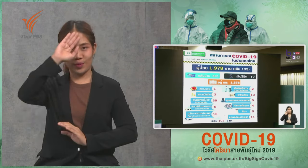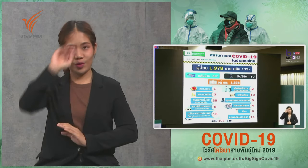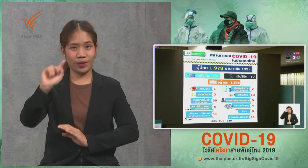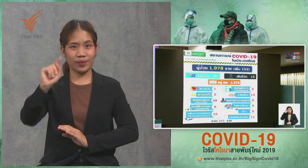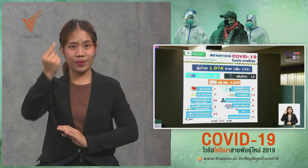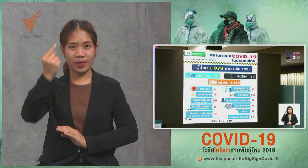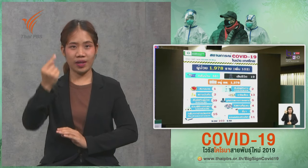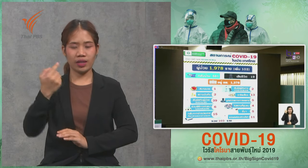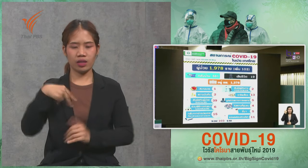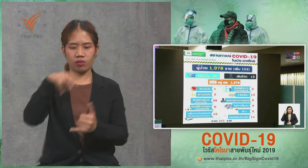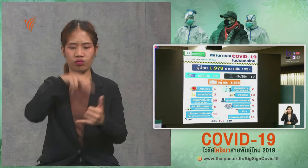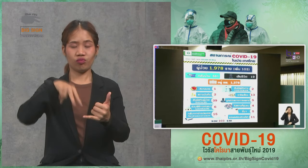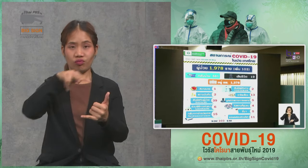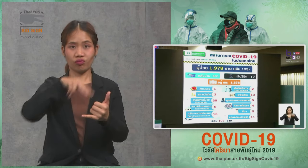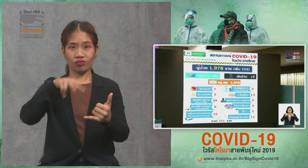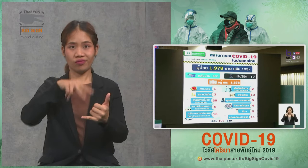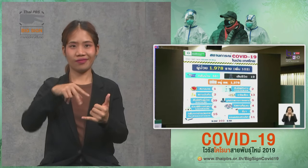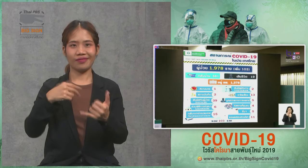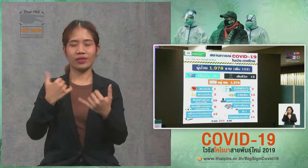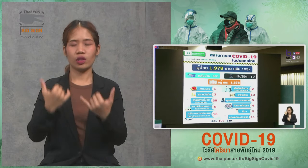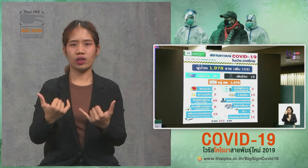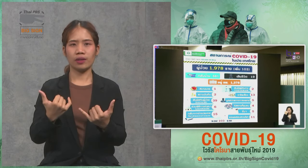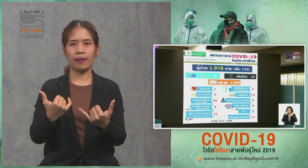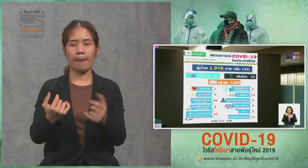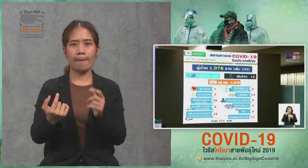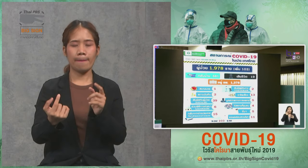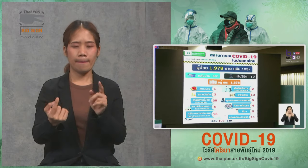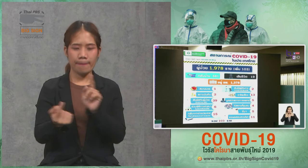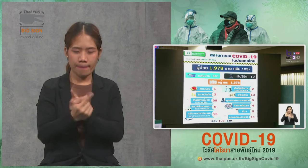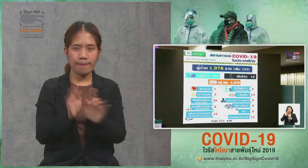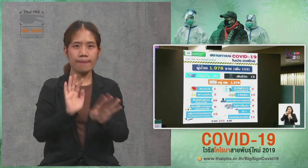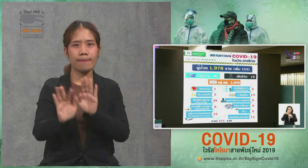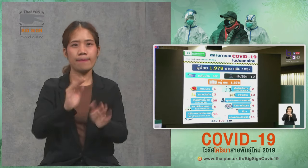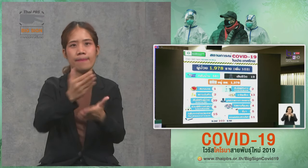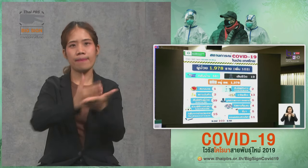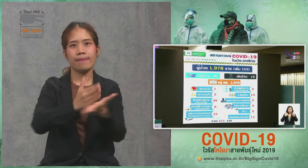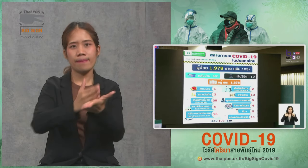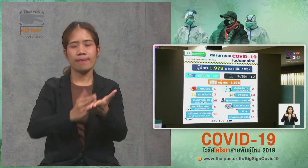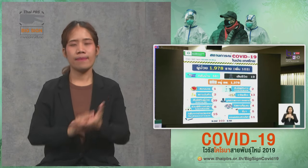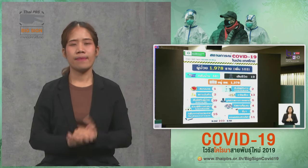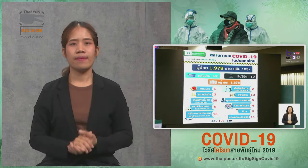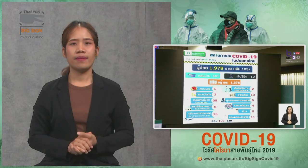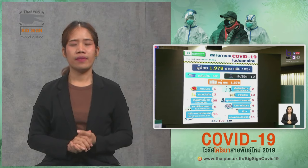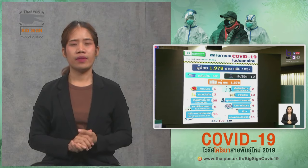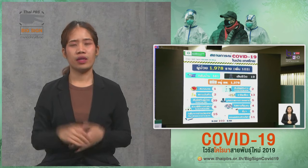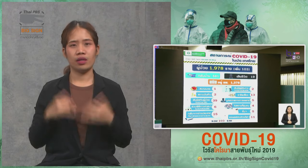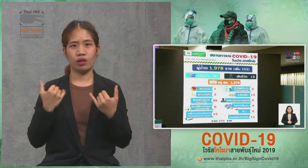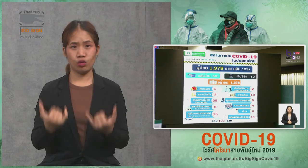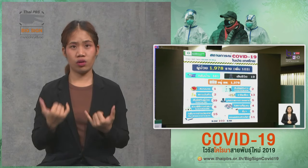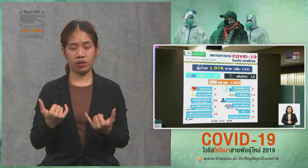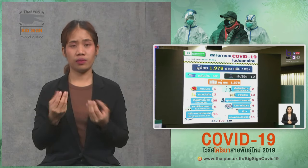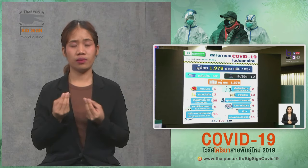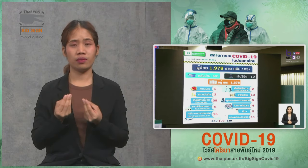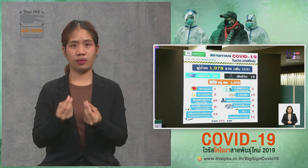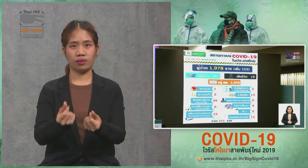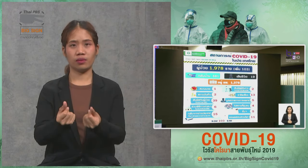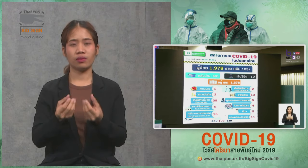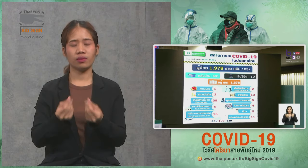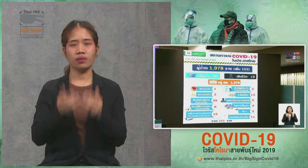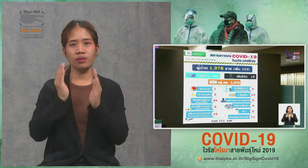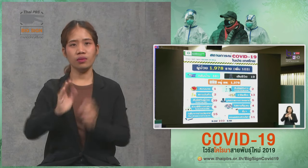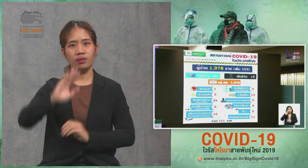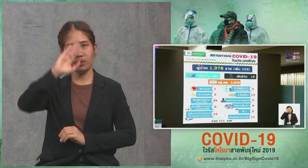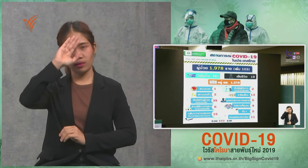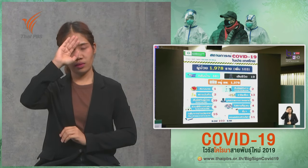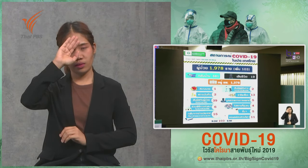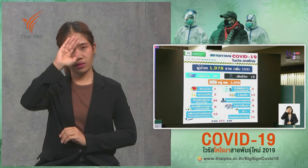ที่เพิ่งตรวจได้ในรอบนี้เนี่ยอีกประมาณครึ่งๆนะครับตอนนี้เนี่ยตัวเลขจำนวนผู้ป่วยเนี่